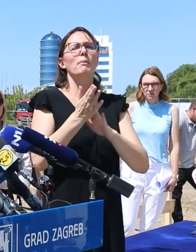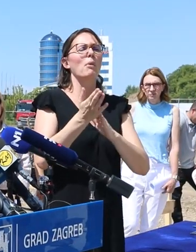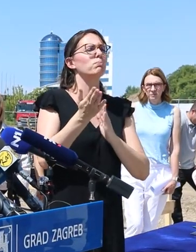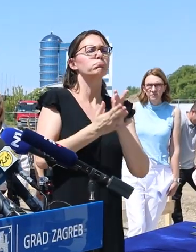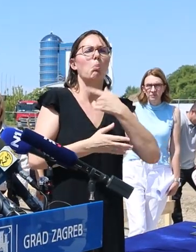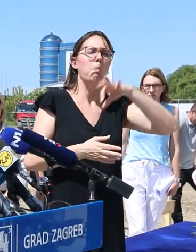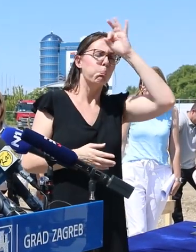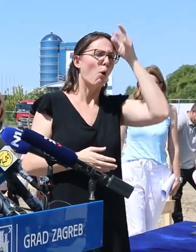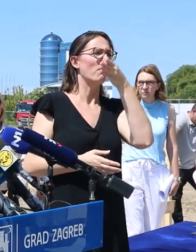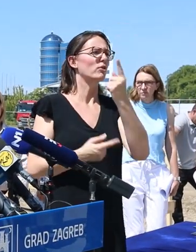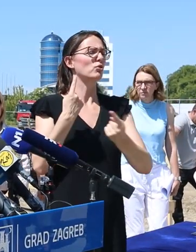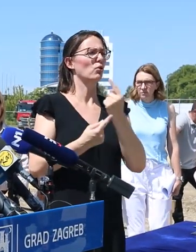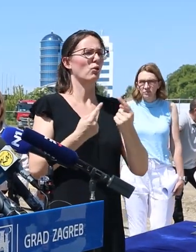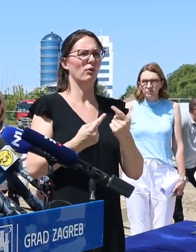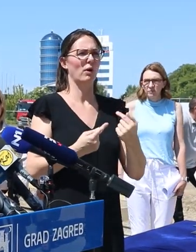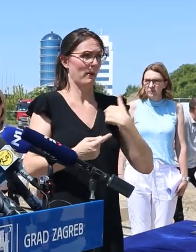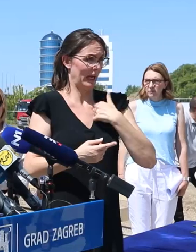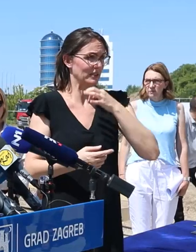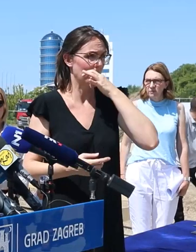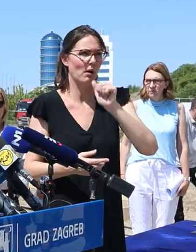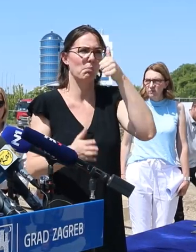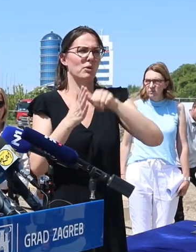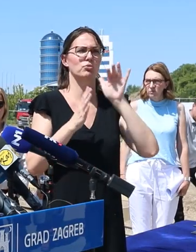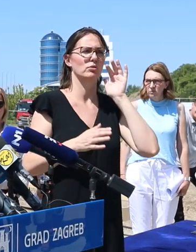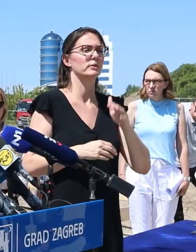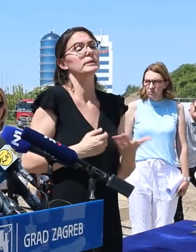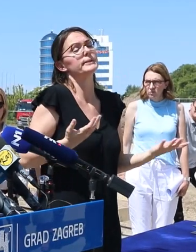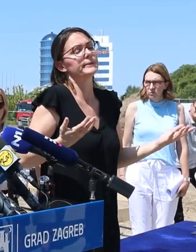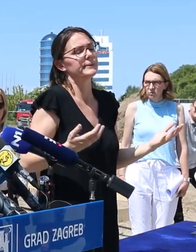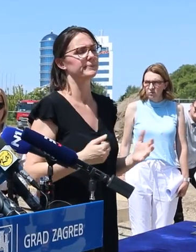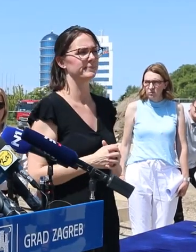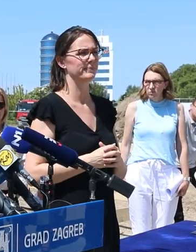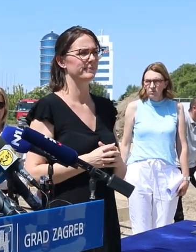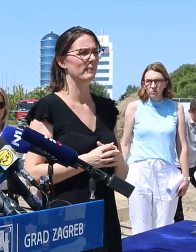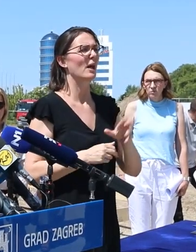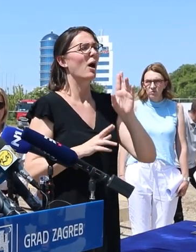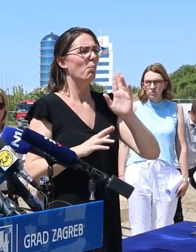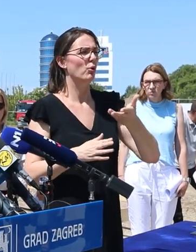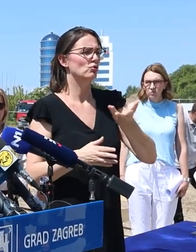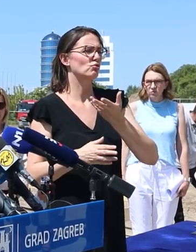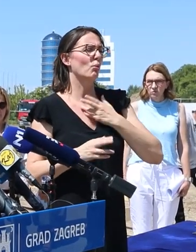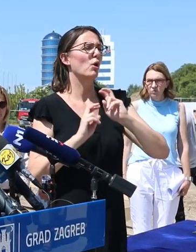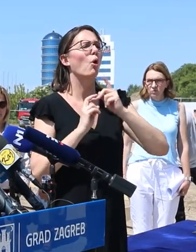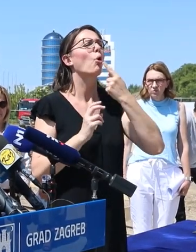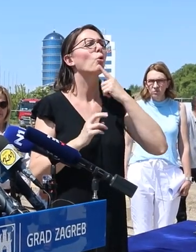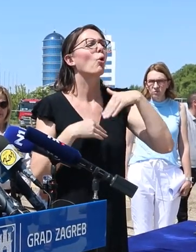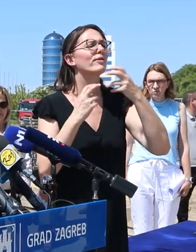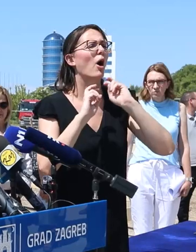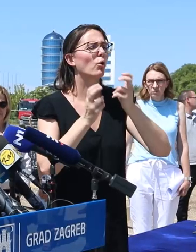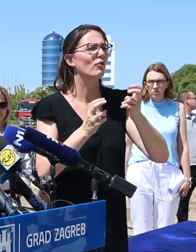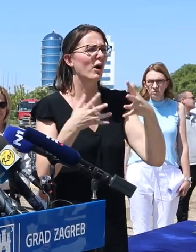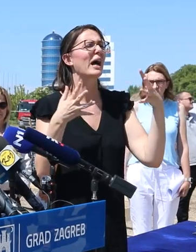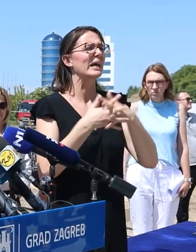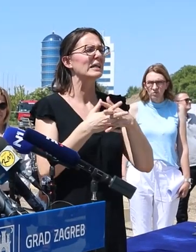imale pojma do naših gradskih? To ćete biti... Znači, možete dobiti odgovor... Od kog ste dobili odgovor? Gradskog